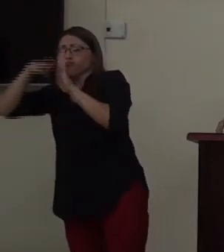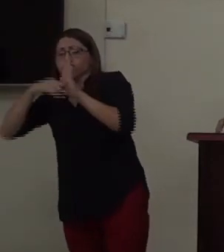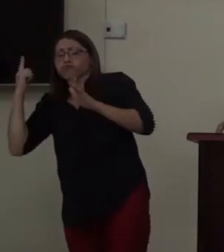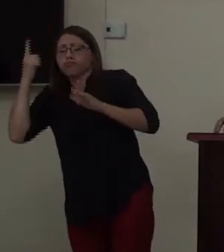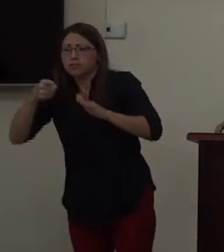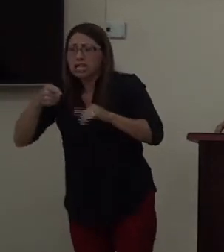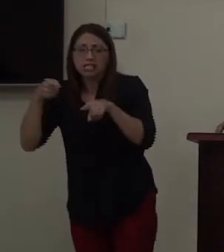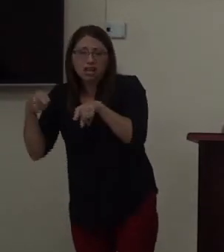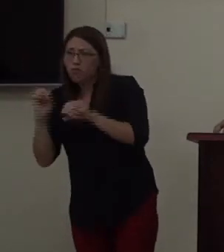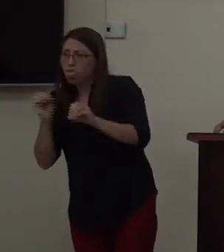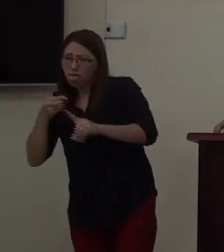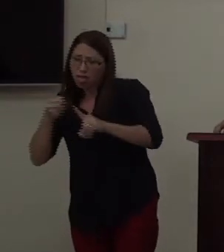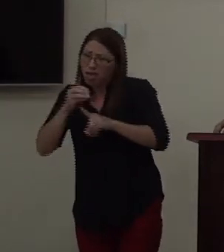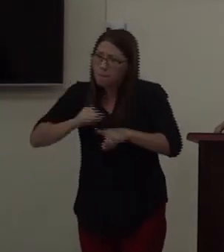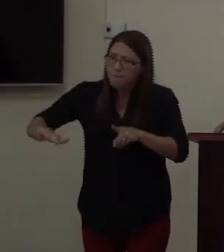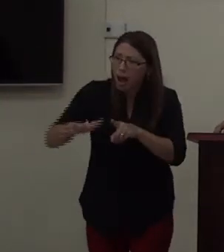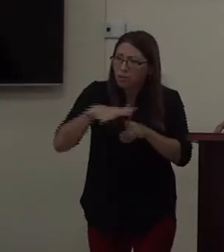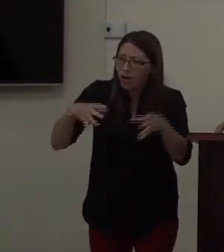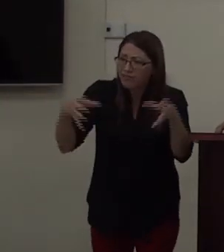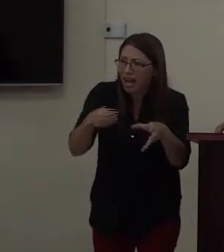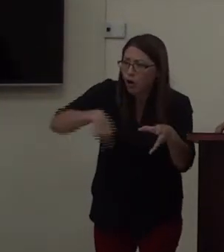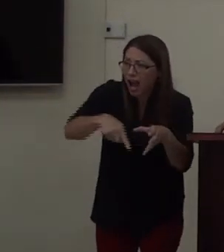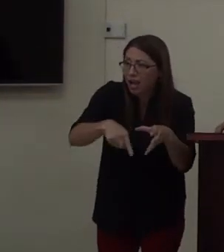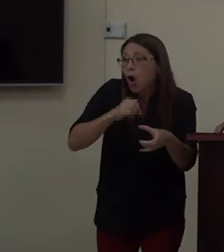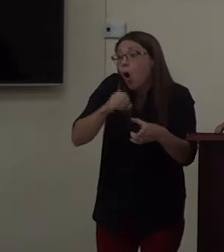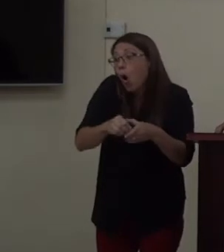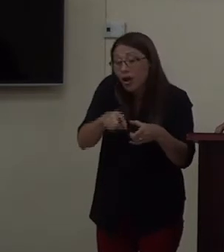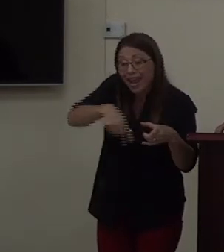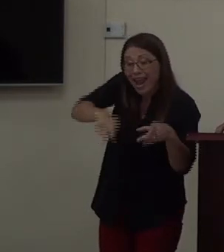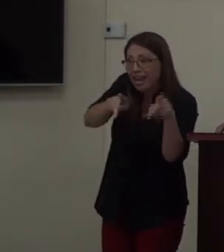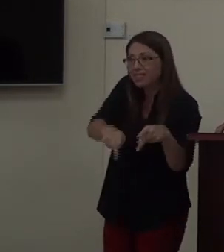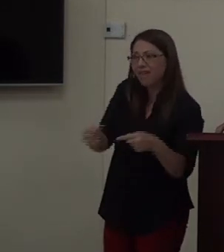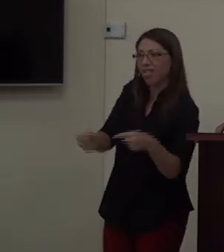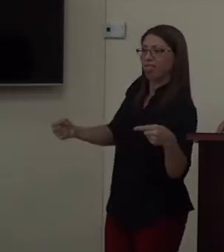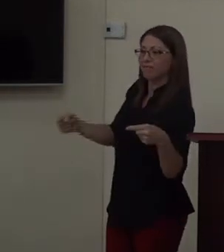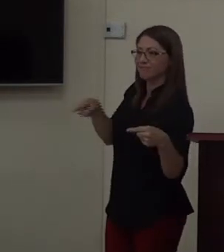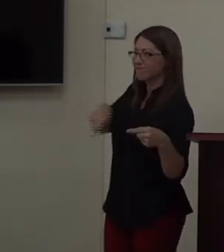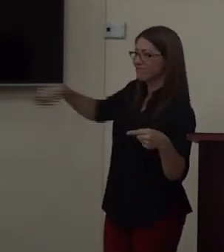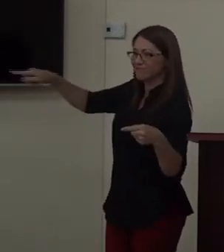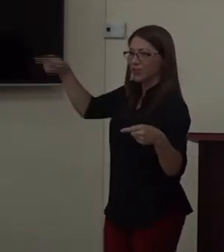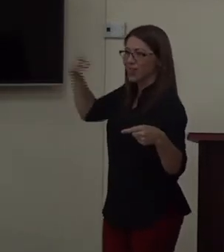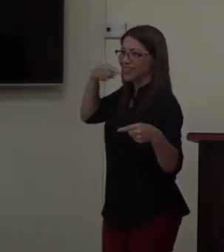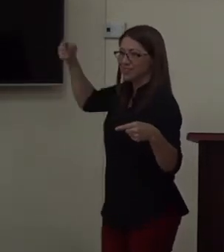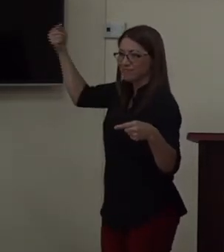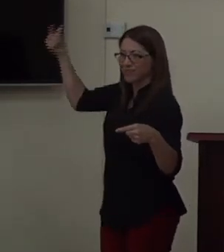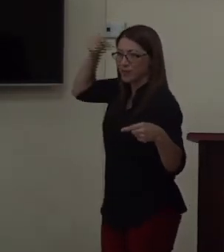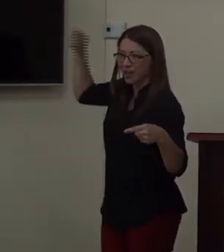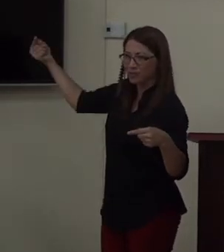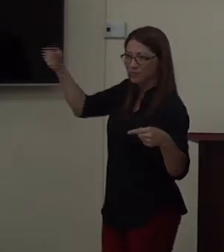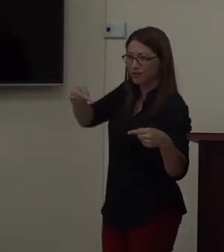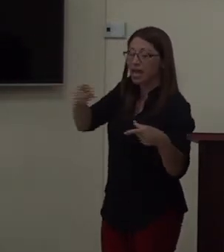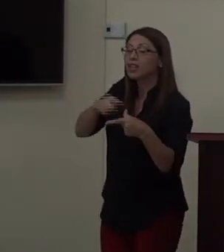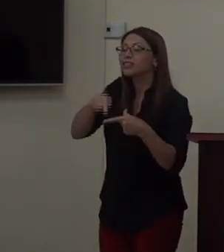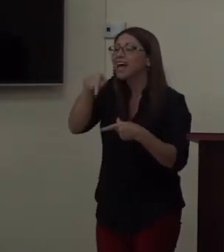impacto en la esfera local o que va a tener la oposición de la gente en la esfera local? Entonces, aquí se les pregunta a